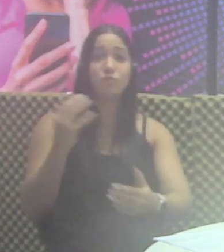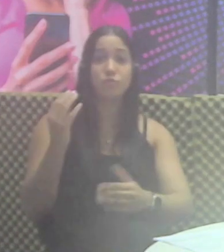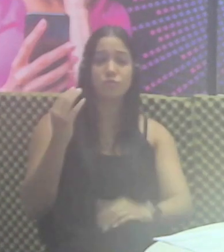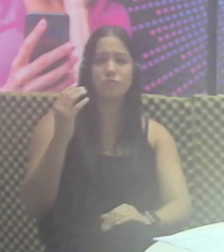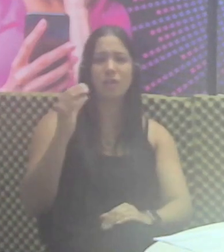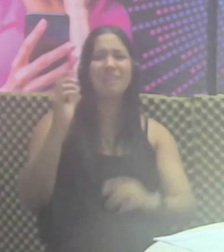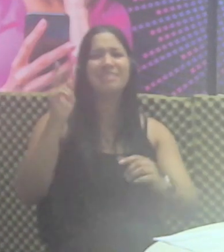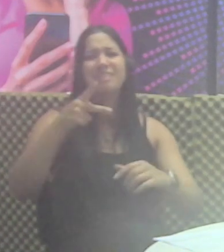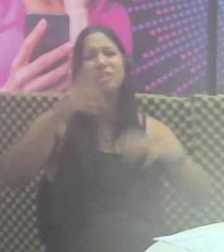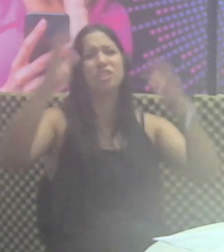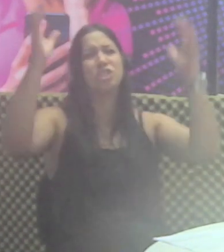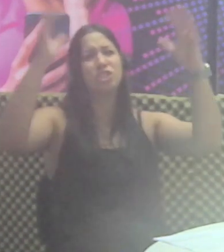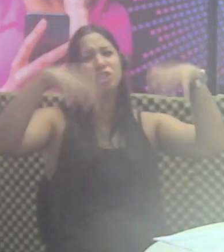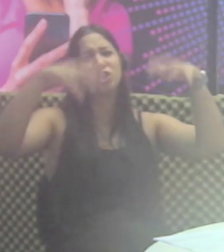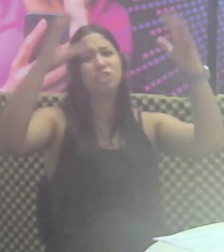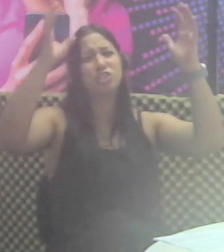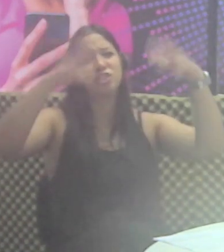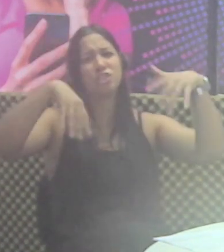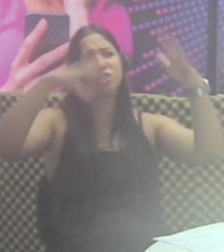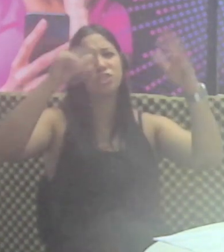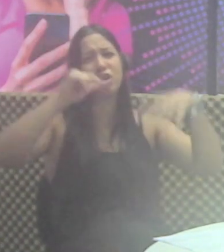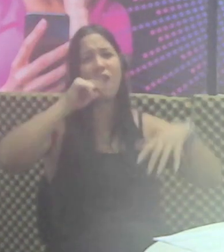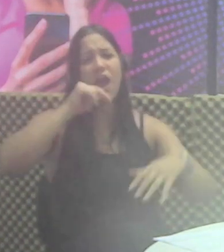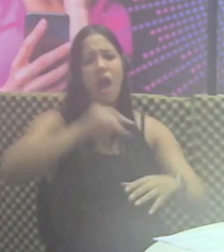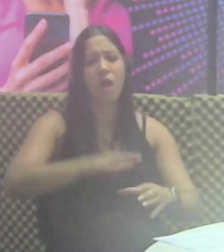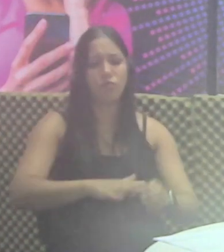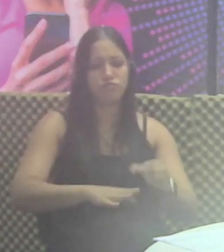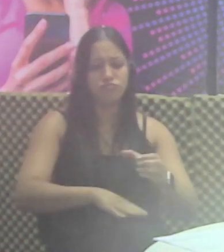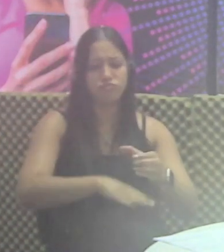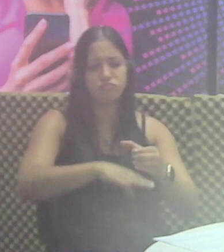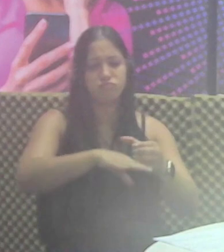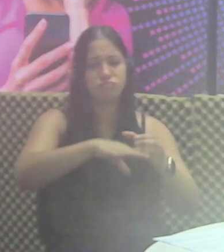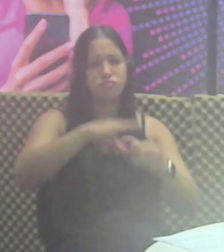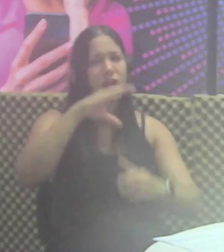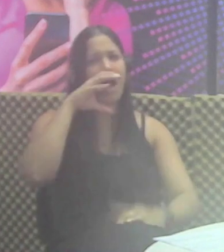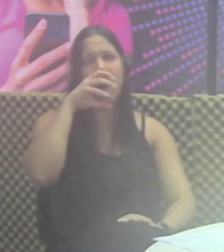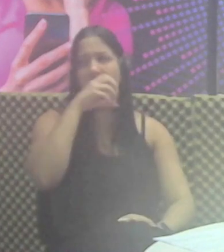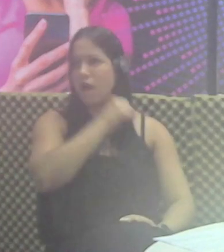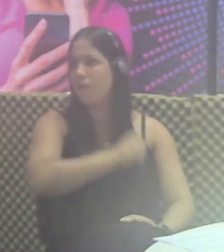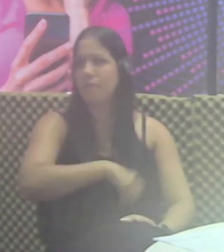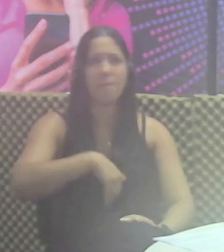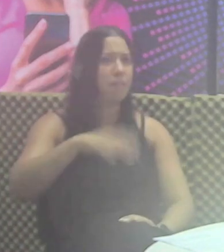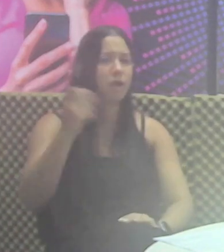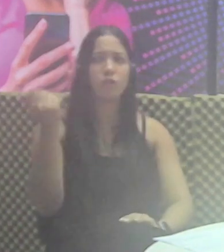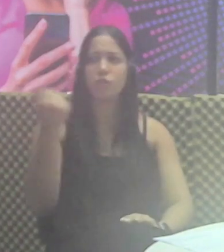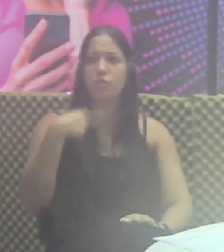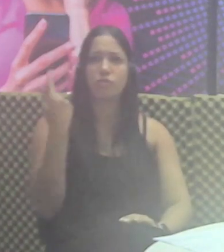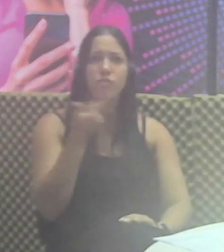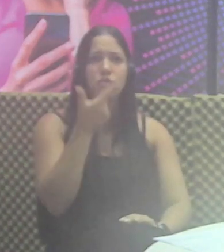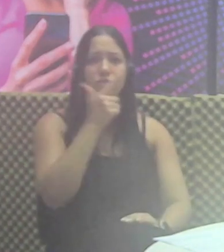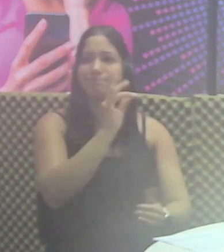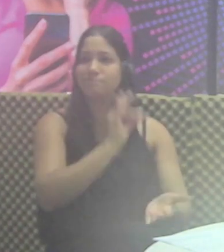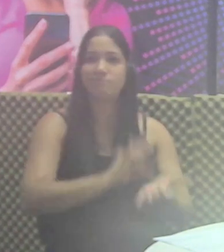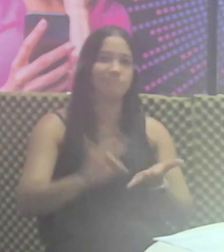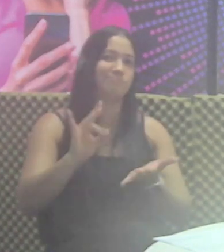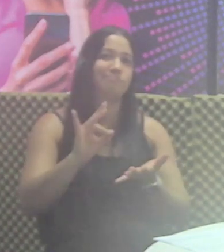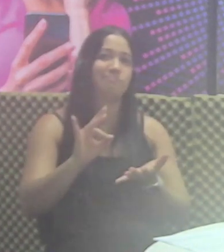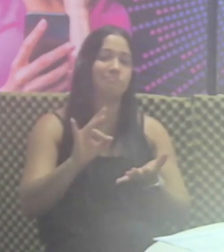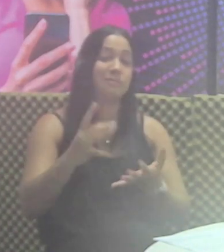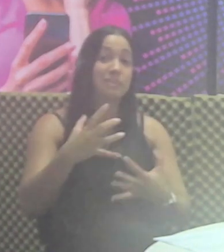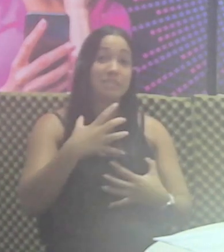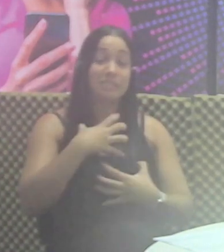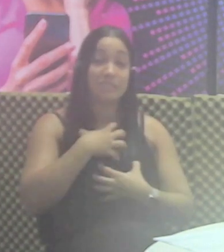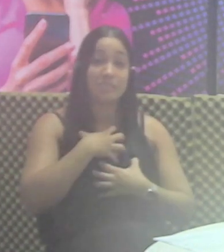intensamente, a renovação dessas coleções de água é muito rápida, muito além da nossa capacidade de eliminar. E esse